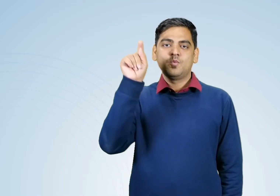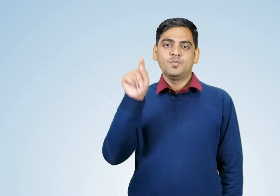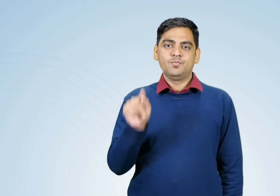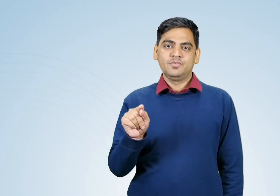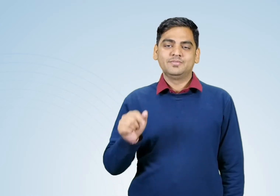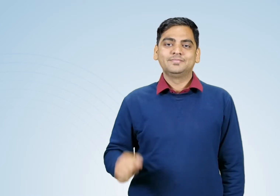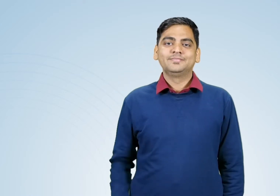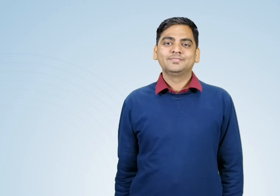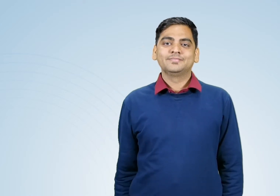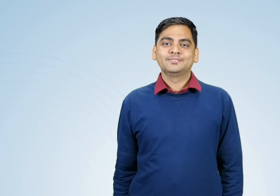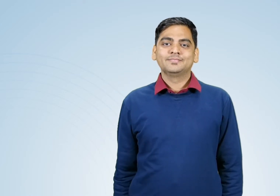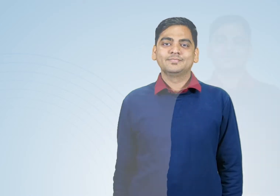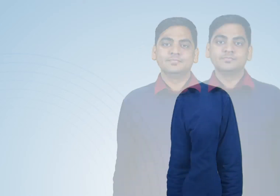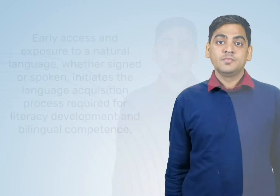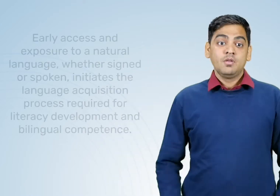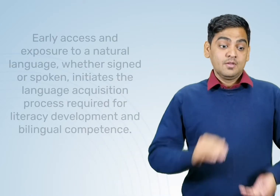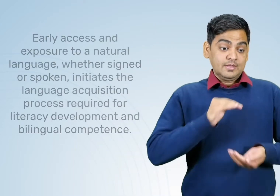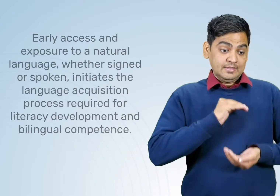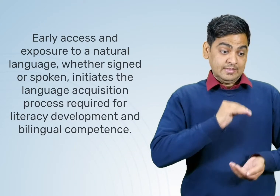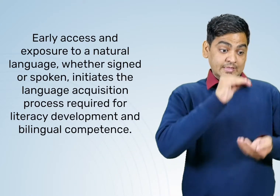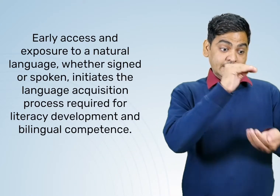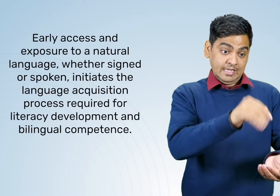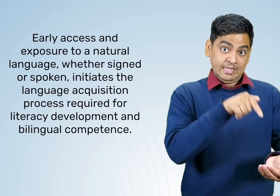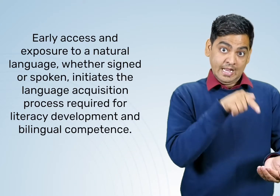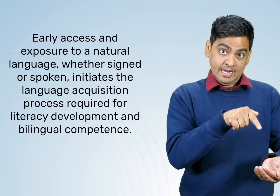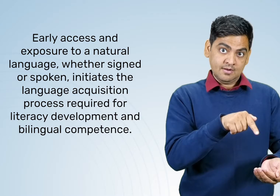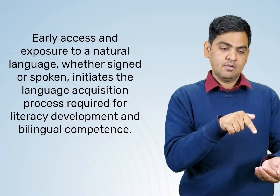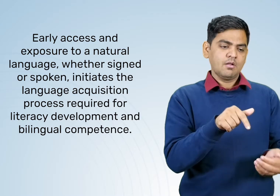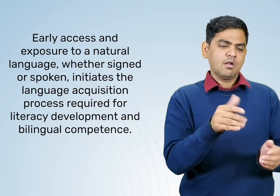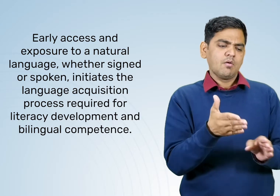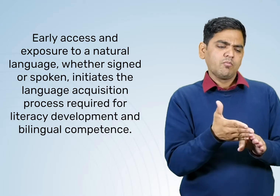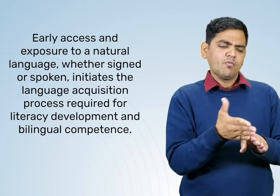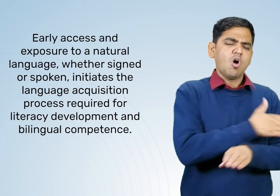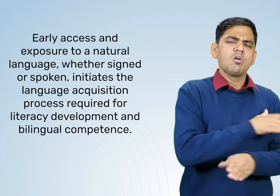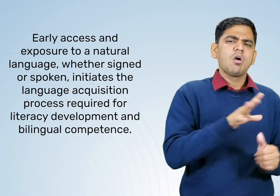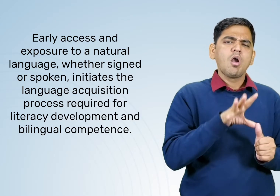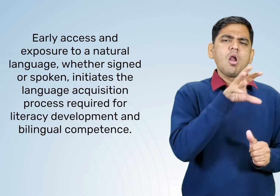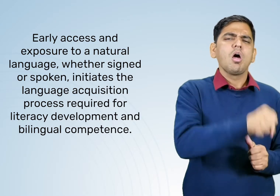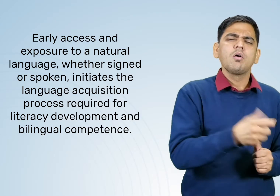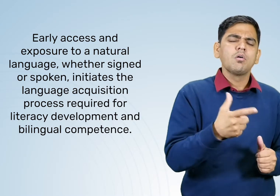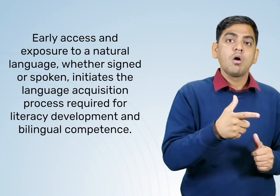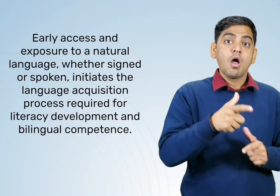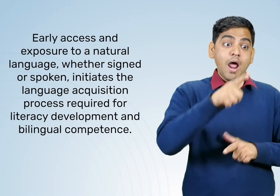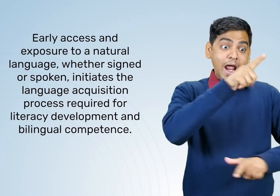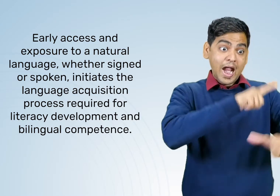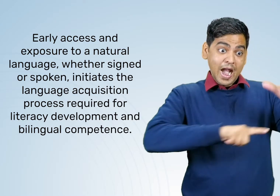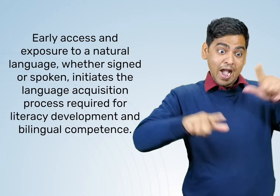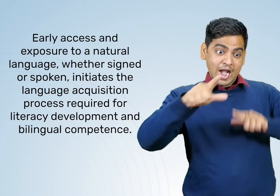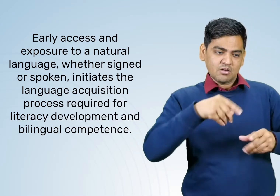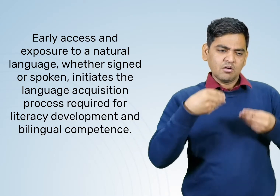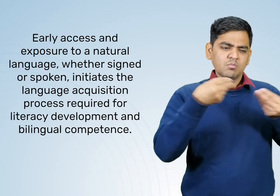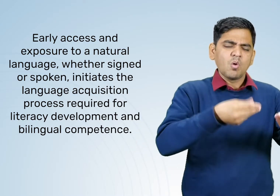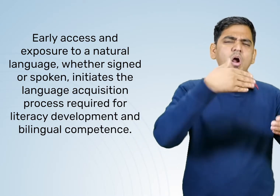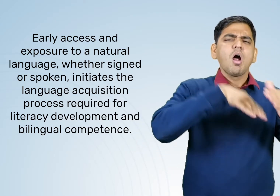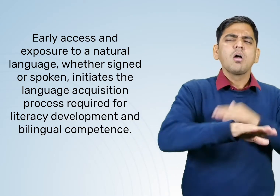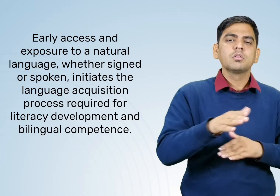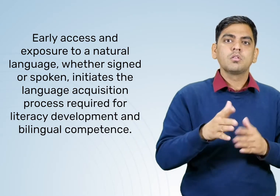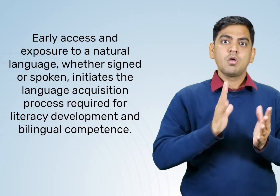महत्वपूर्ण बिंदु, एक प्राकृतिक भाषा के लिए शुरुआती पहुंच और संपर्क, चाहे